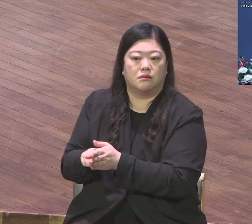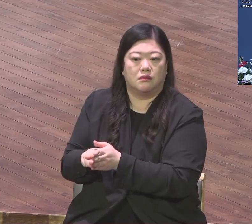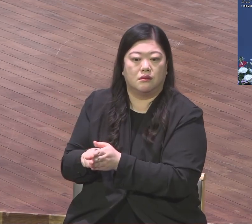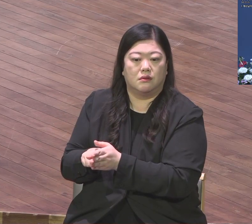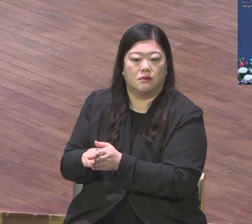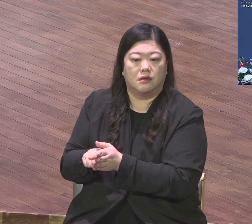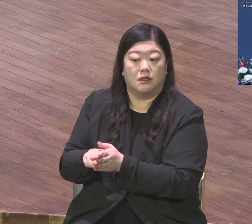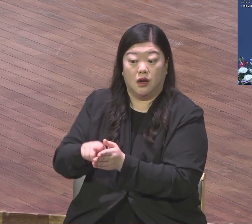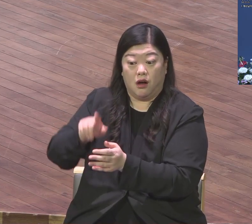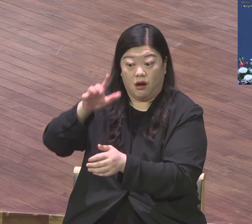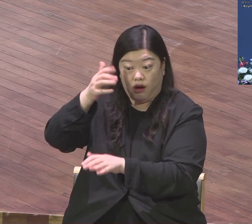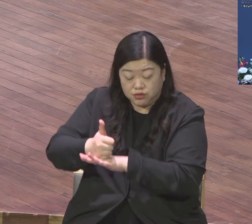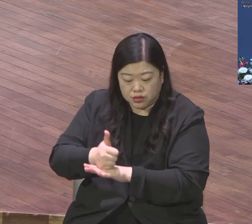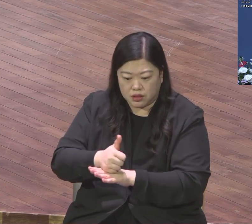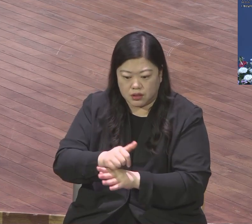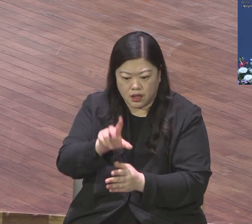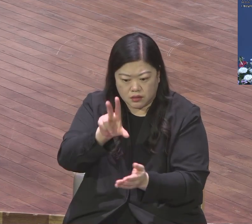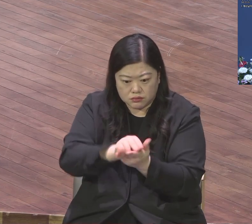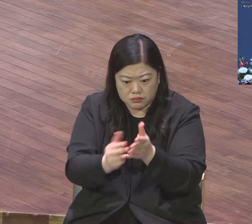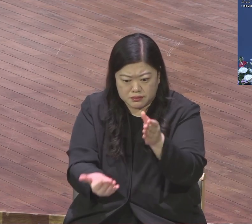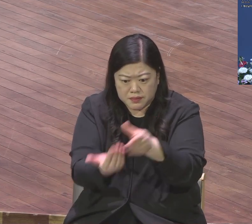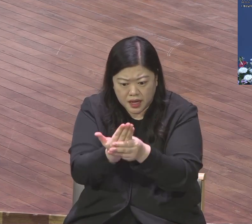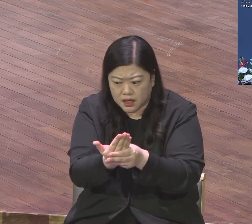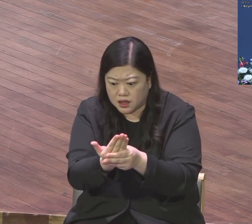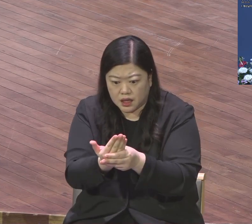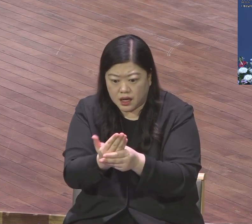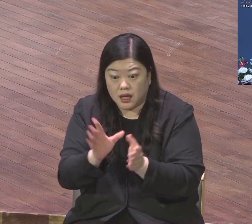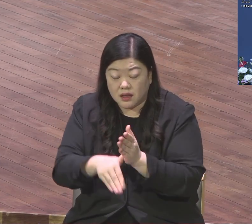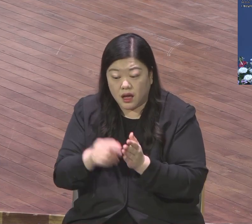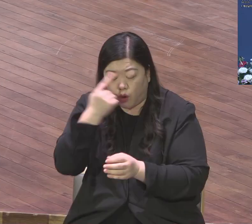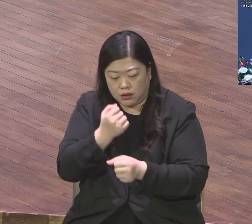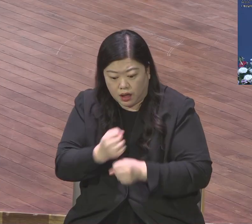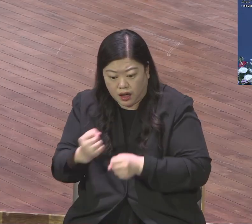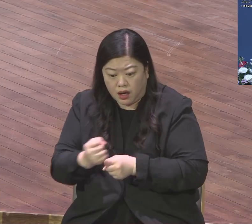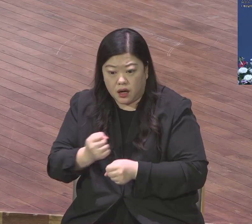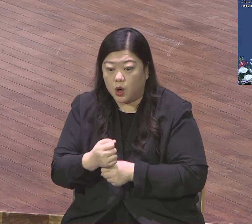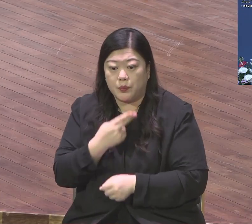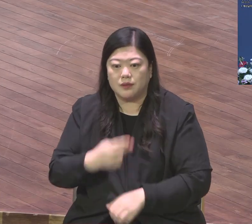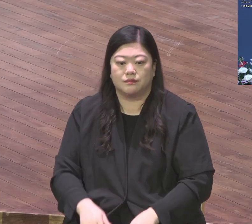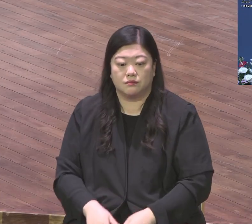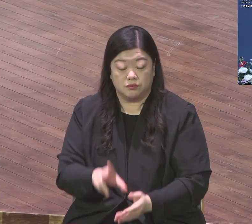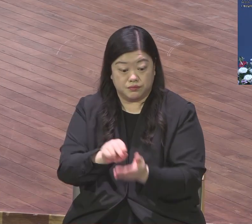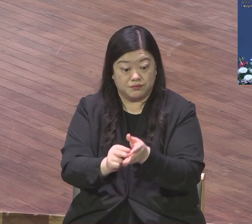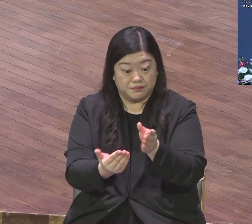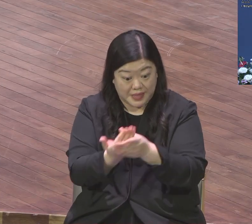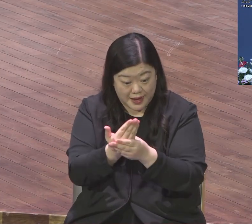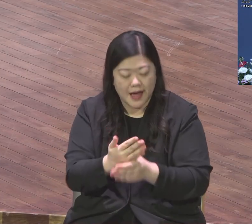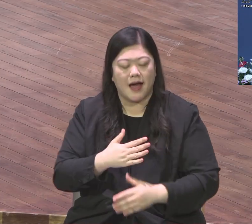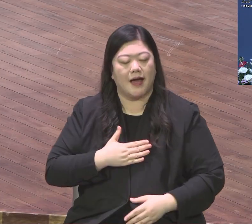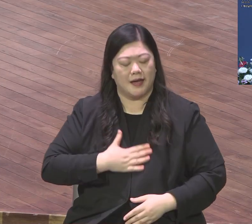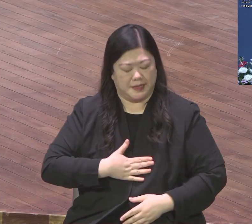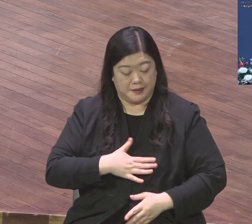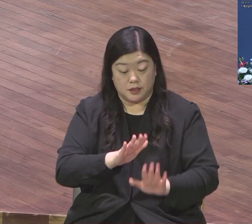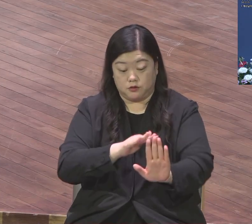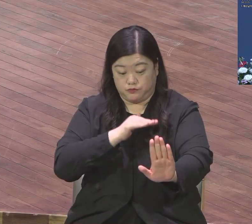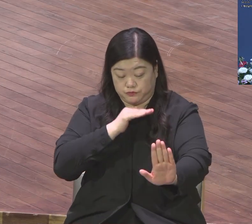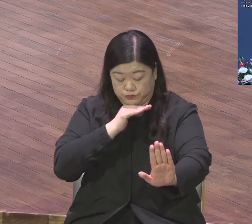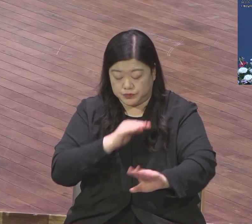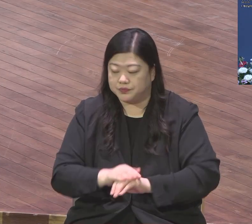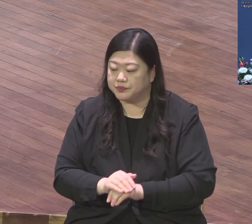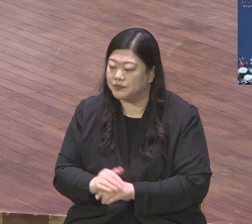갈등하고 문제 앞에 시험 들고 우왕좌왕하지 않았습니다. 오히려 더 여유가